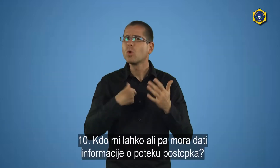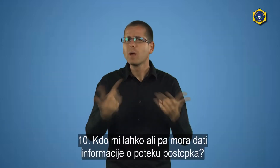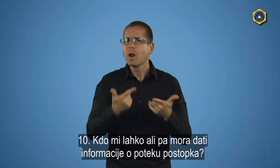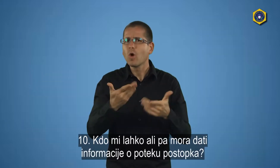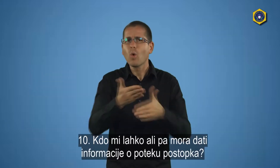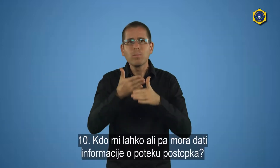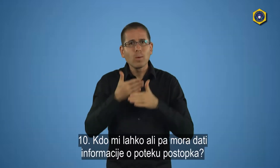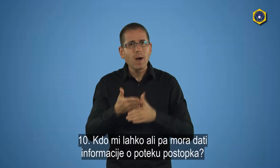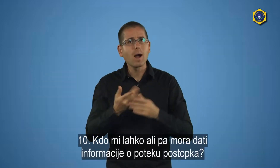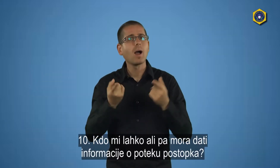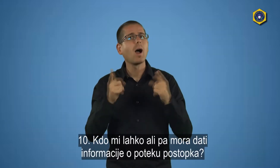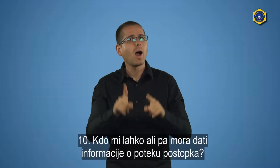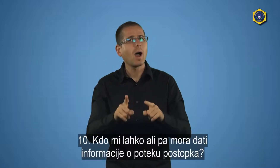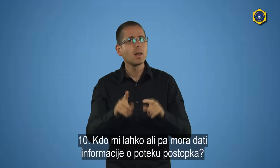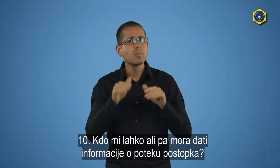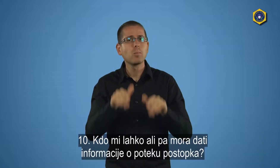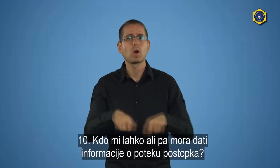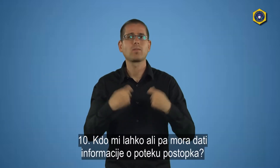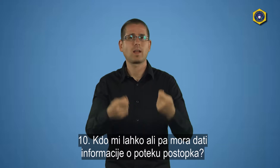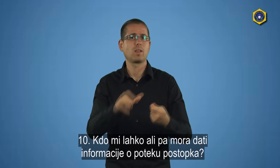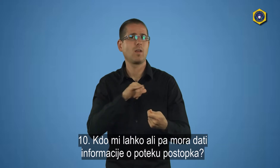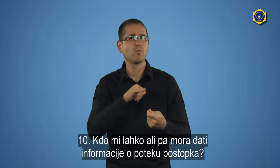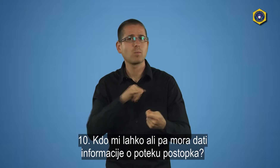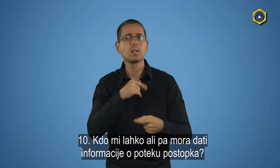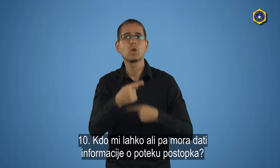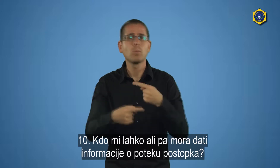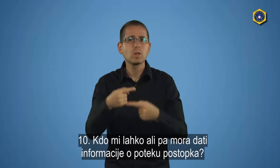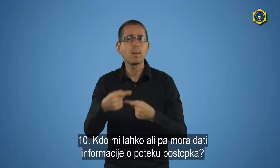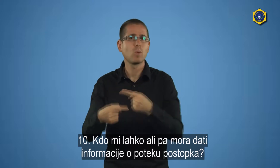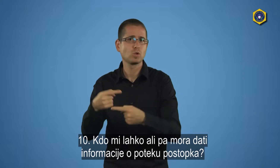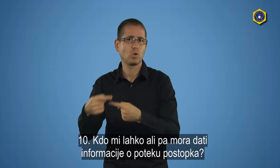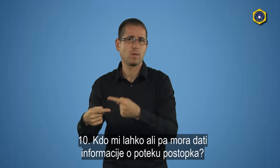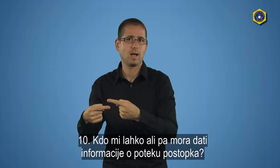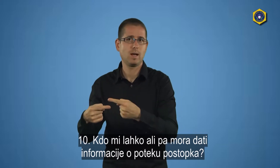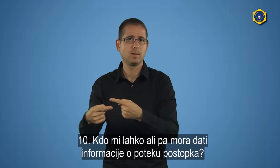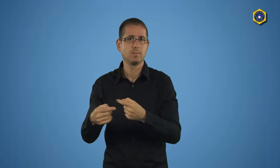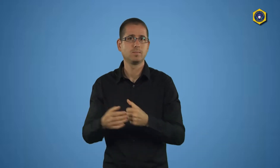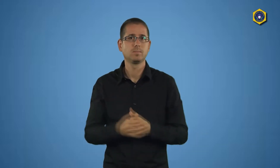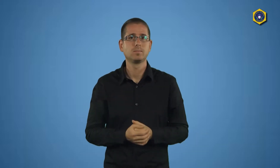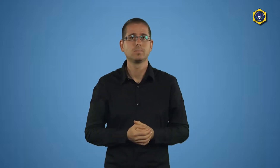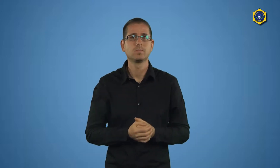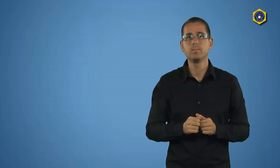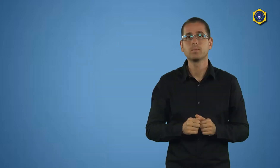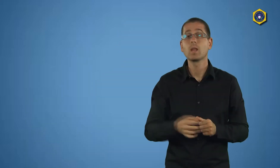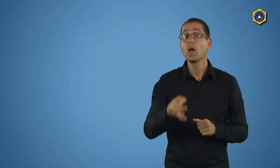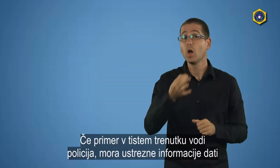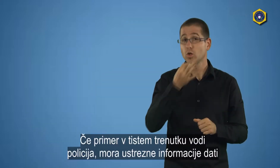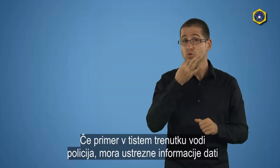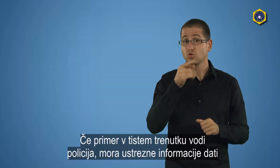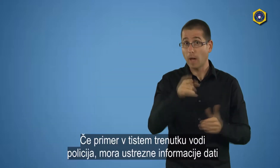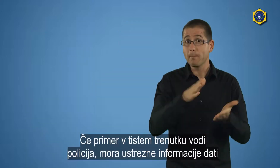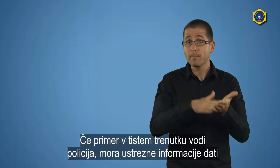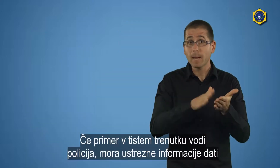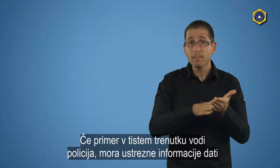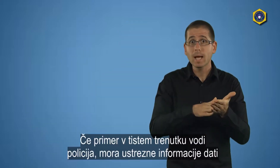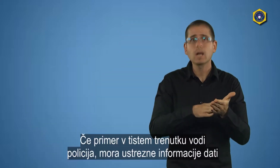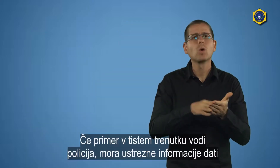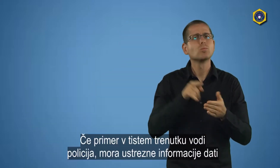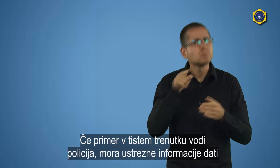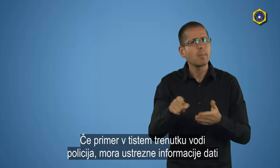mi lahko ali pa mora dati informacije o poteku postopka? Če primer v tistem trenutku